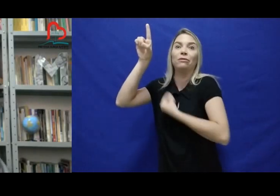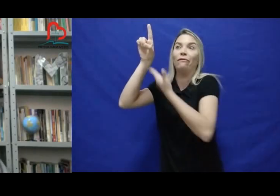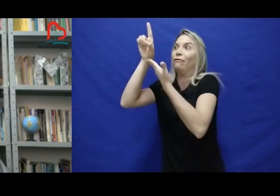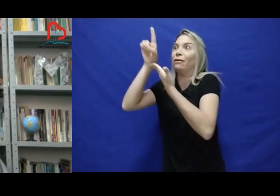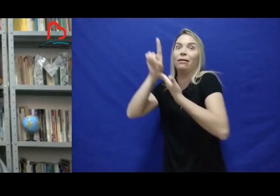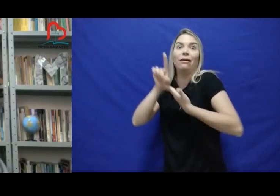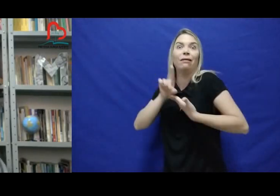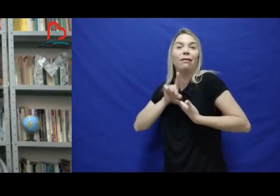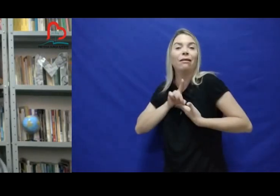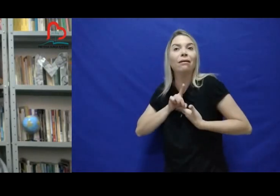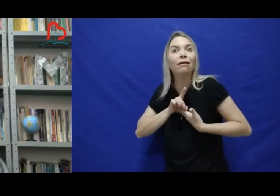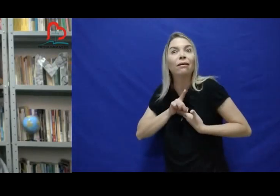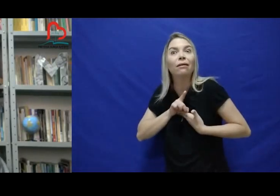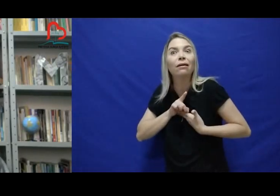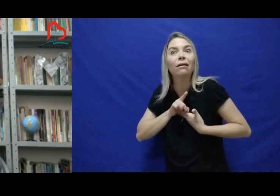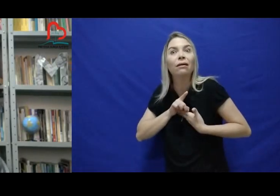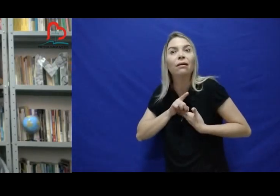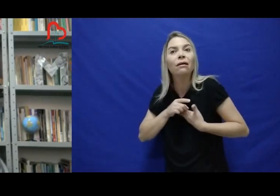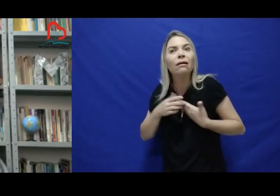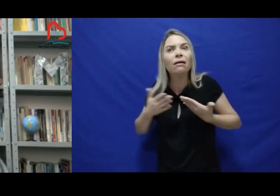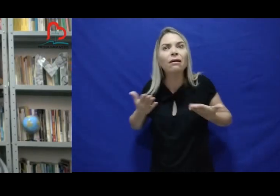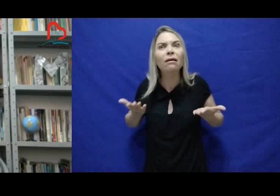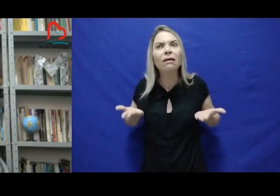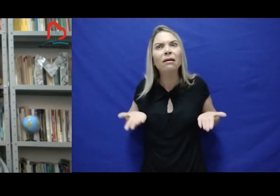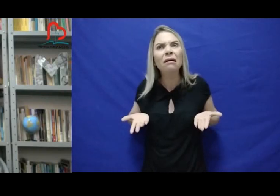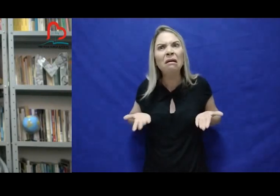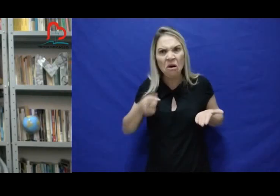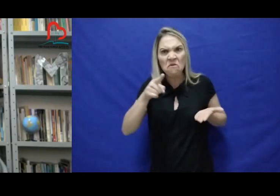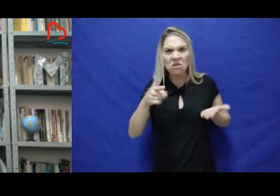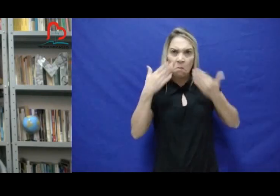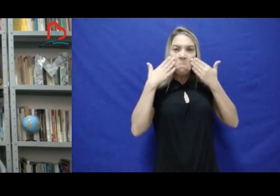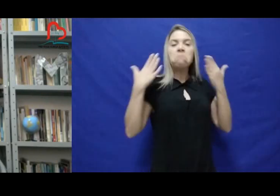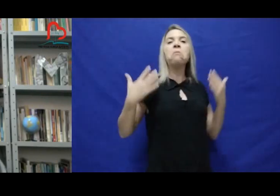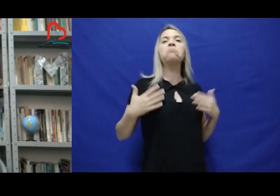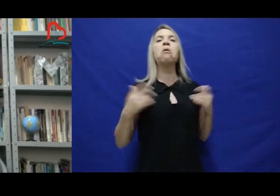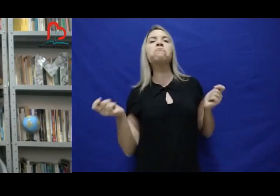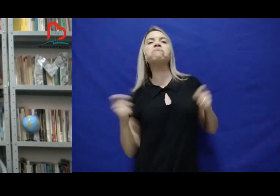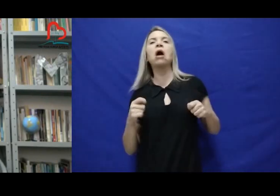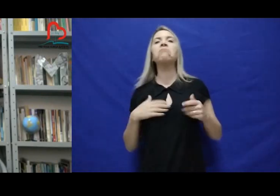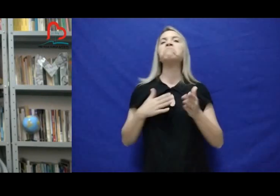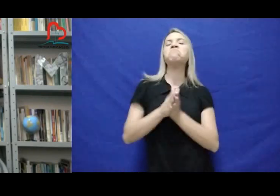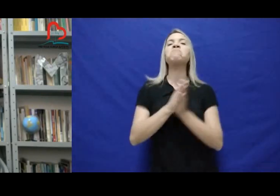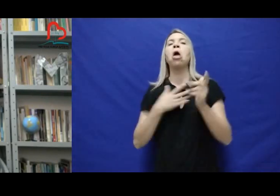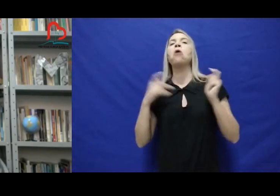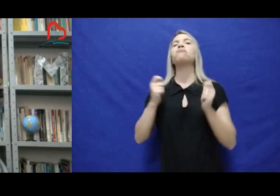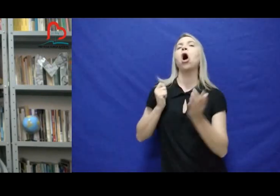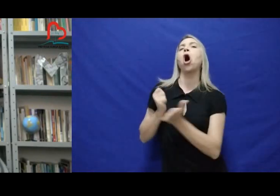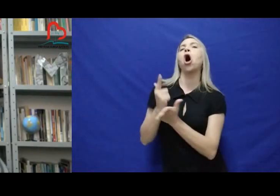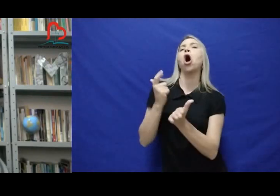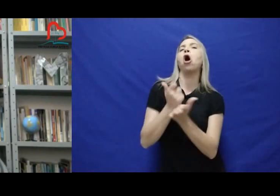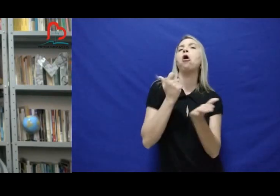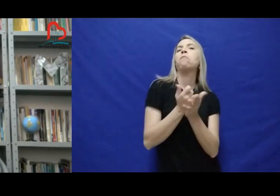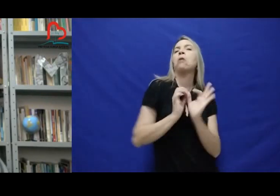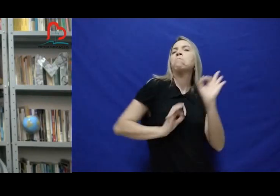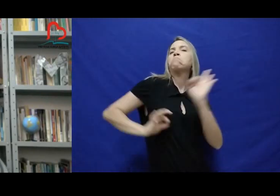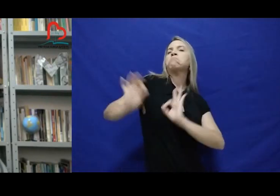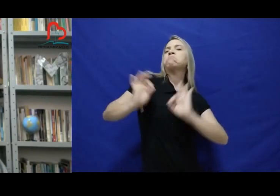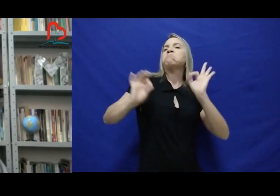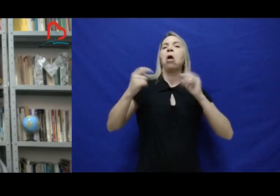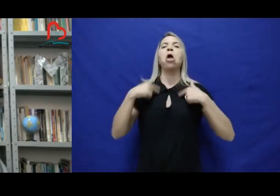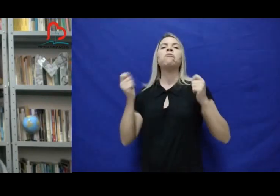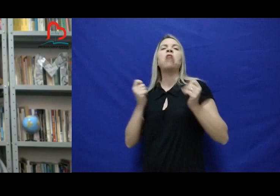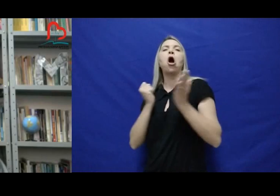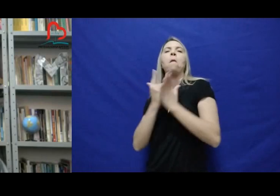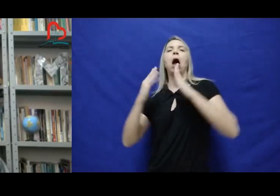importante das nossas vidas. Sinceramente, você ainda vive para demonstrar às pessoas que pode adquirir